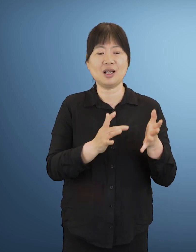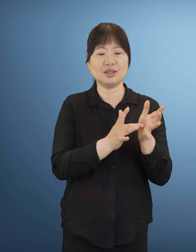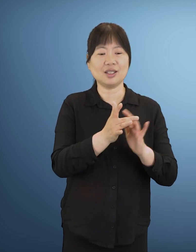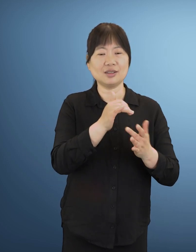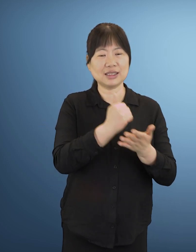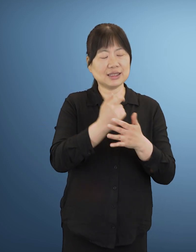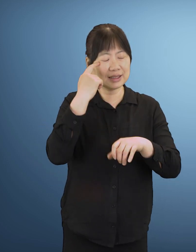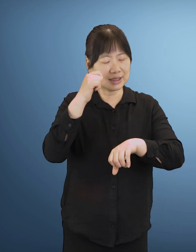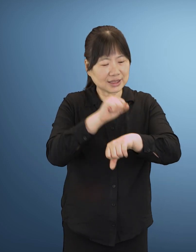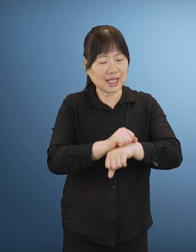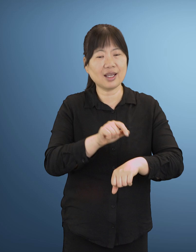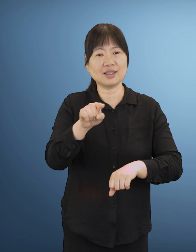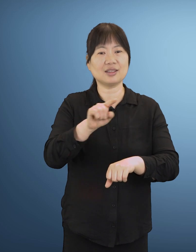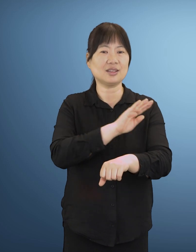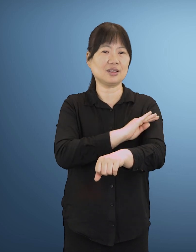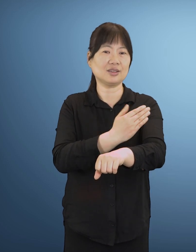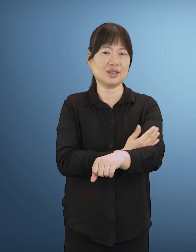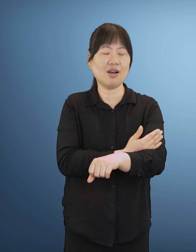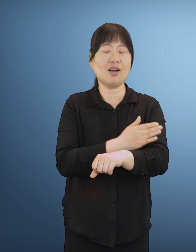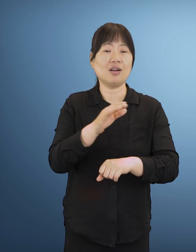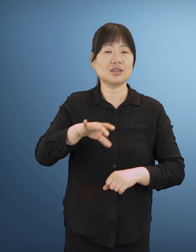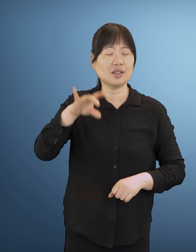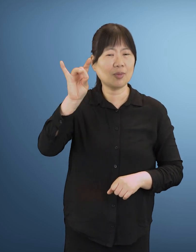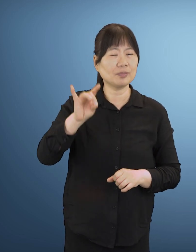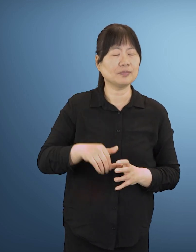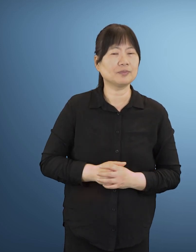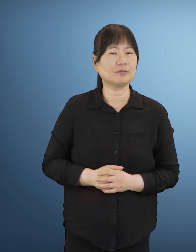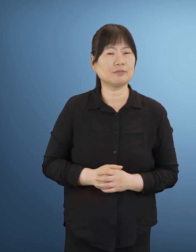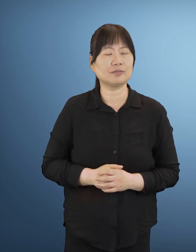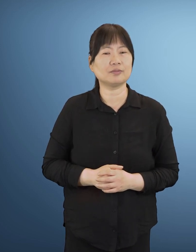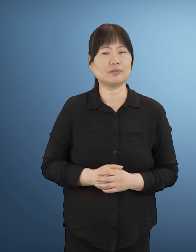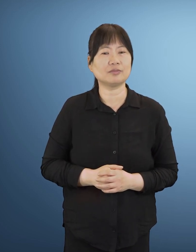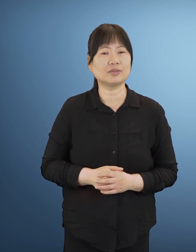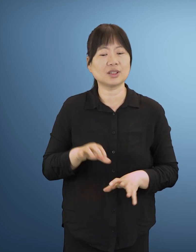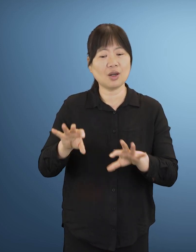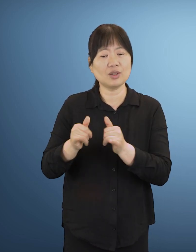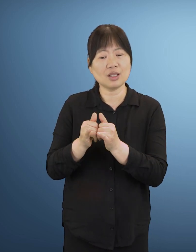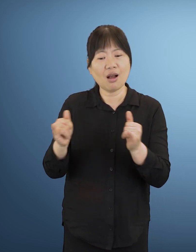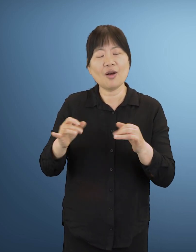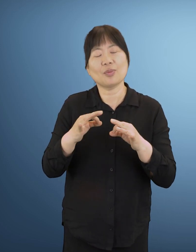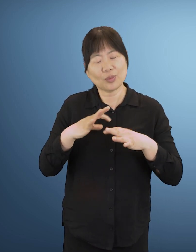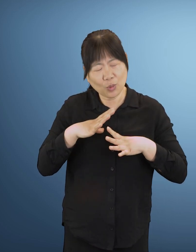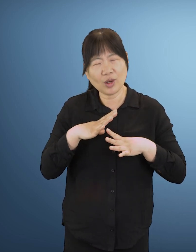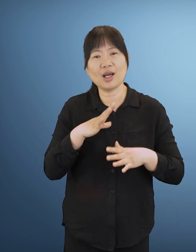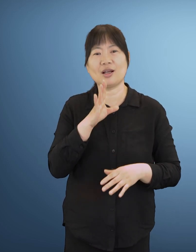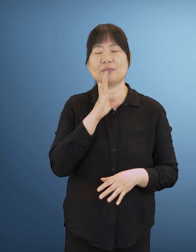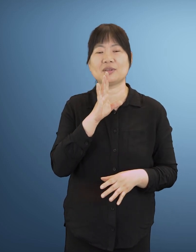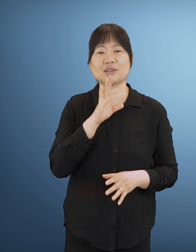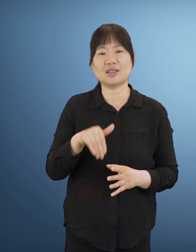예수님의 지혜와 그 능력에 처음에 마을 사람들이 놀랐어요.